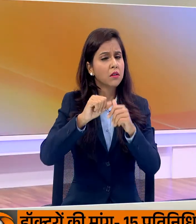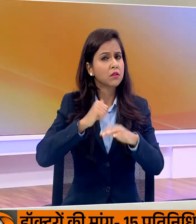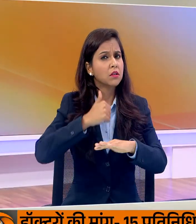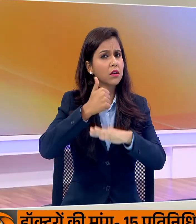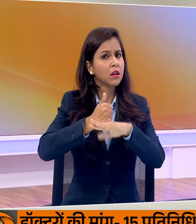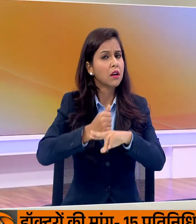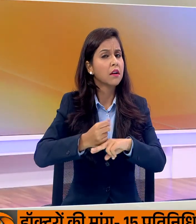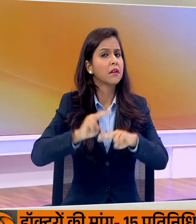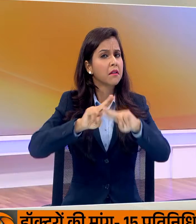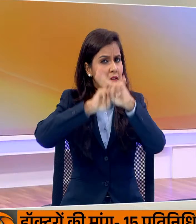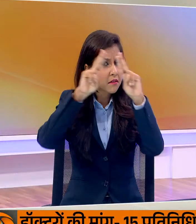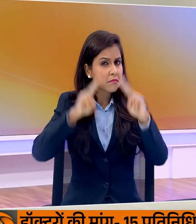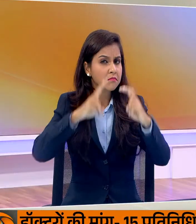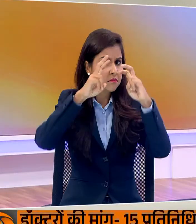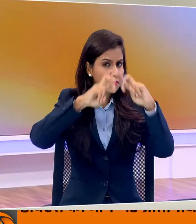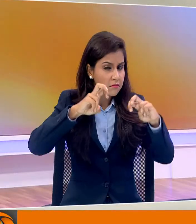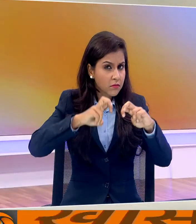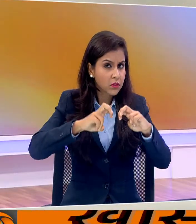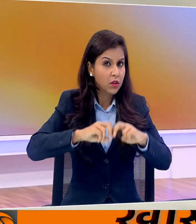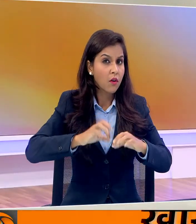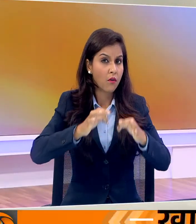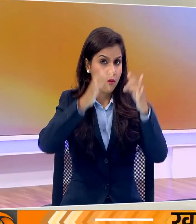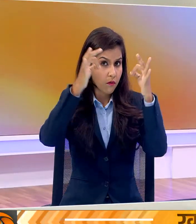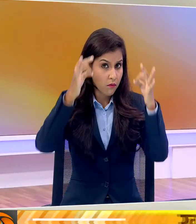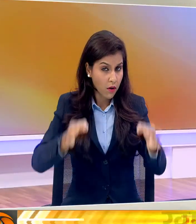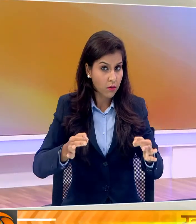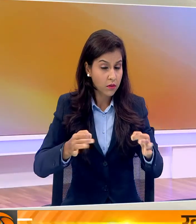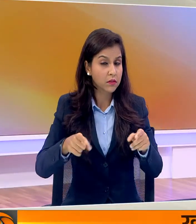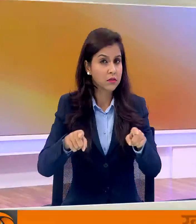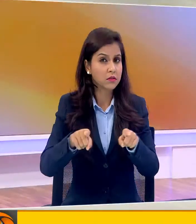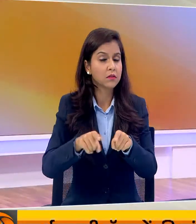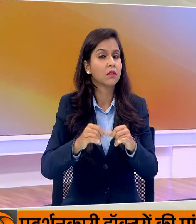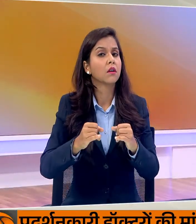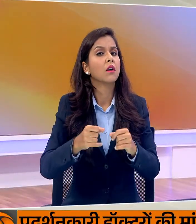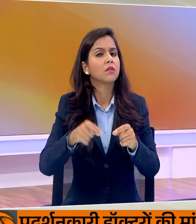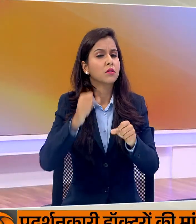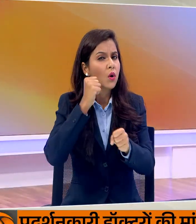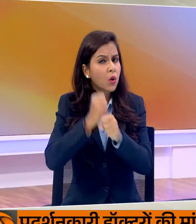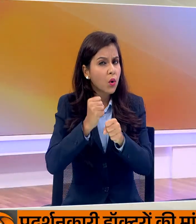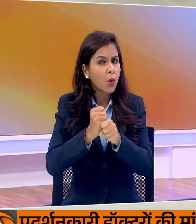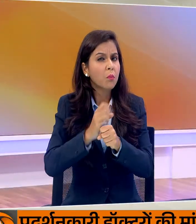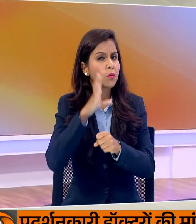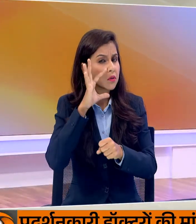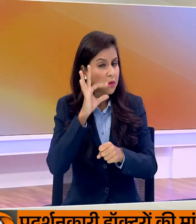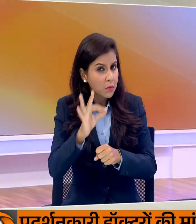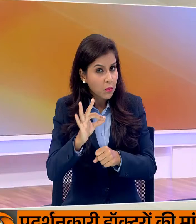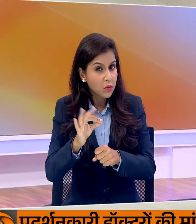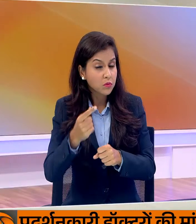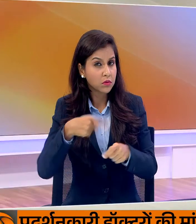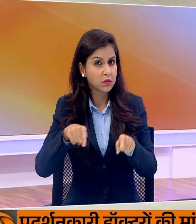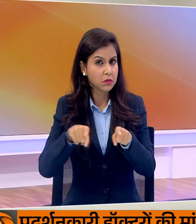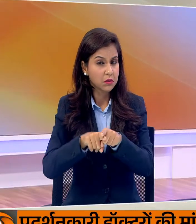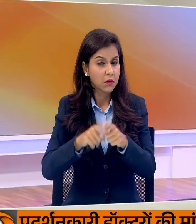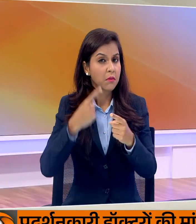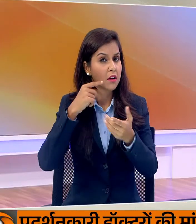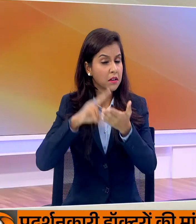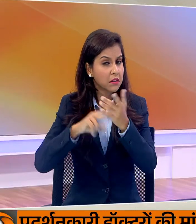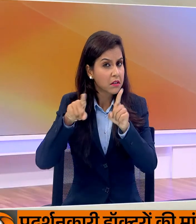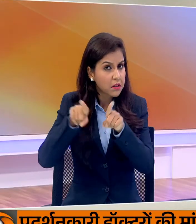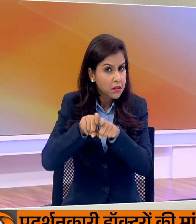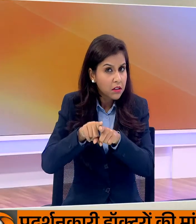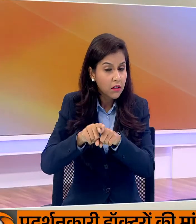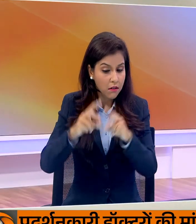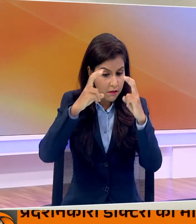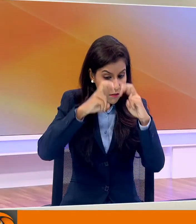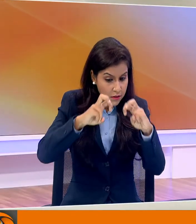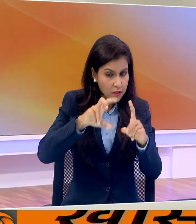National Research Foundation, the government has strengthened the importance of inculcating research